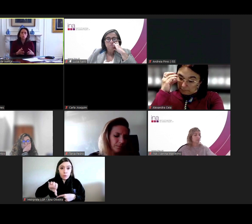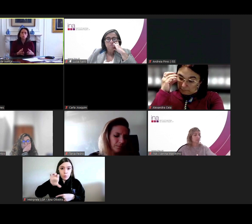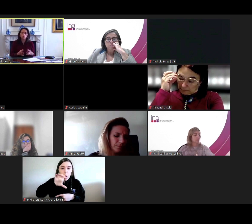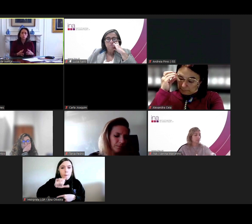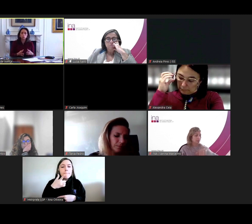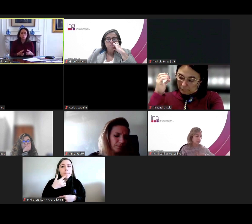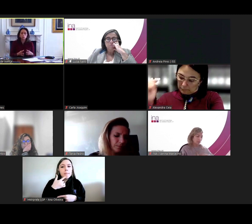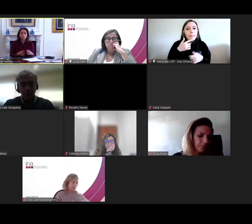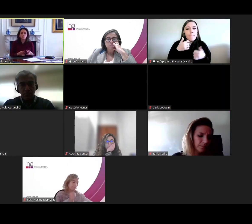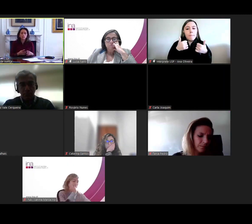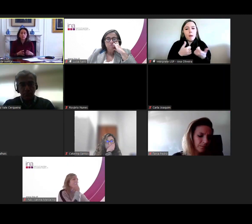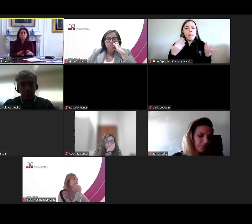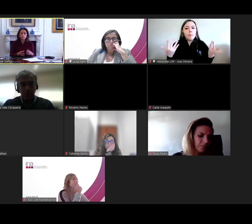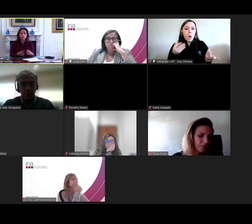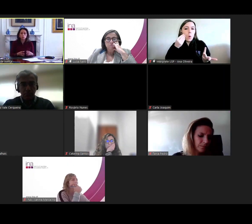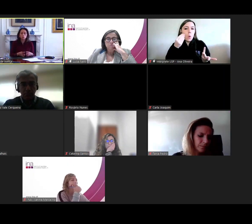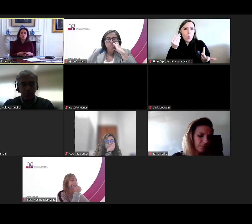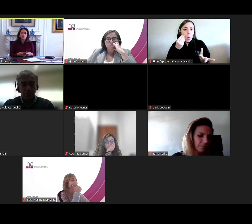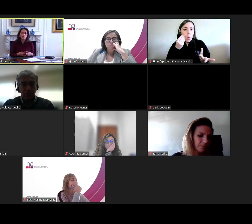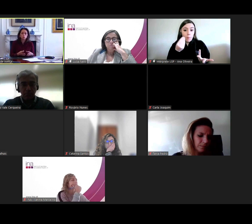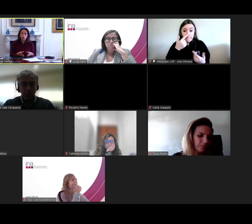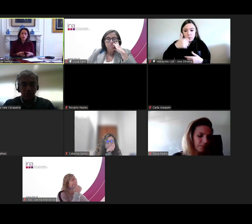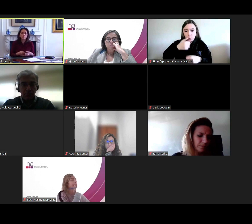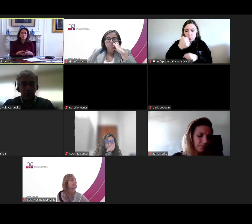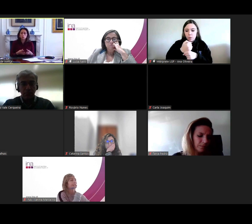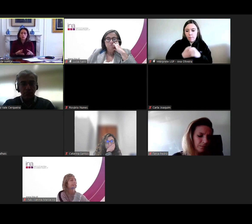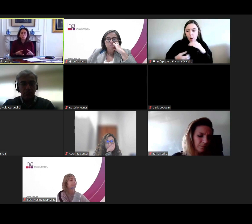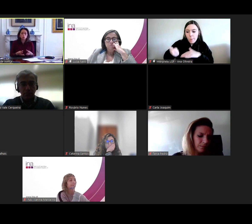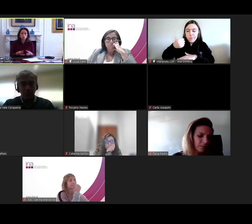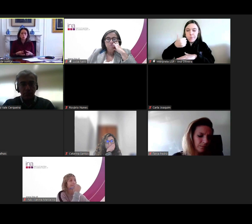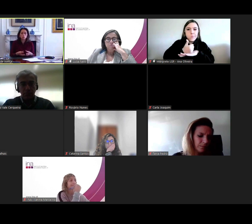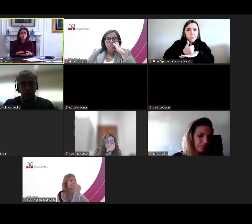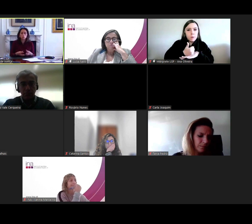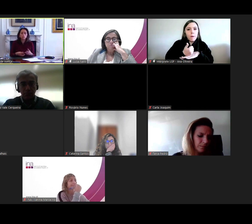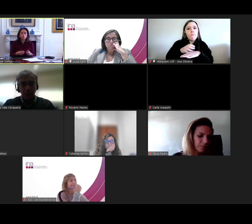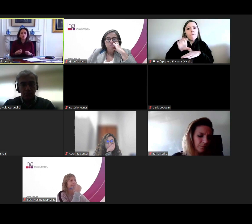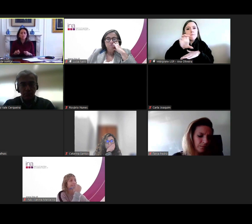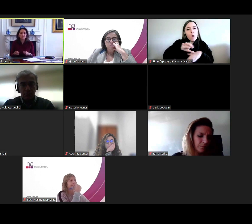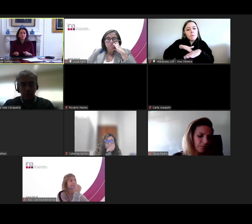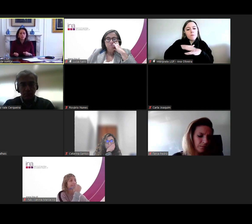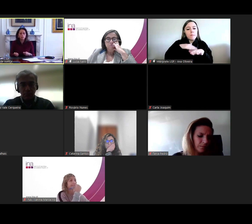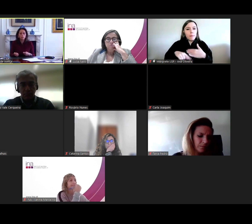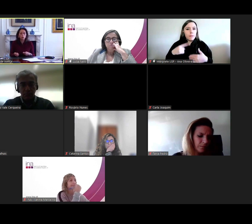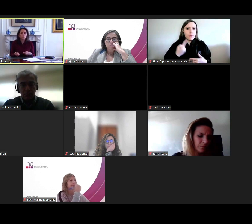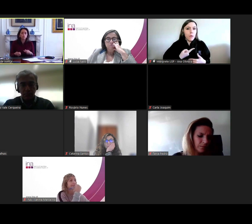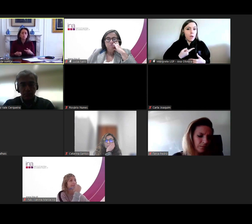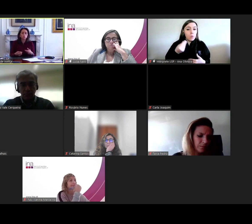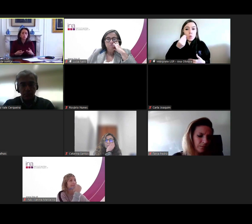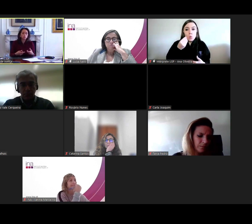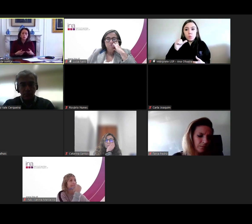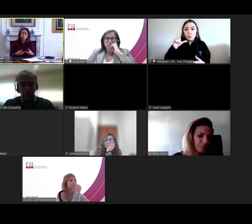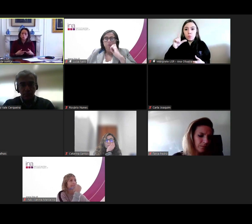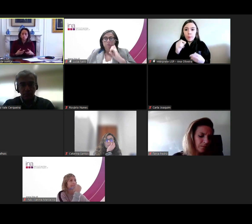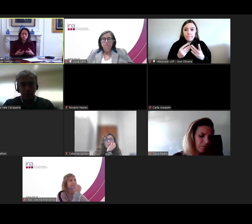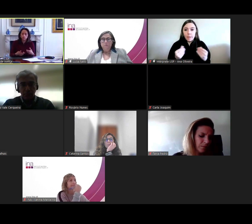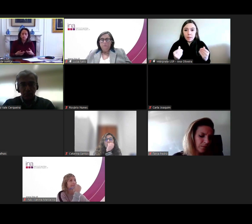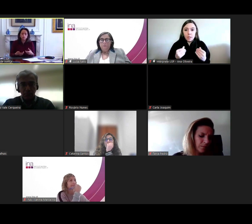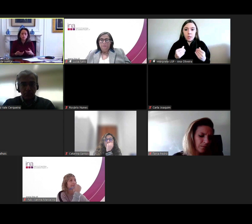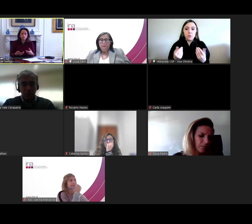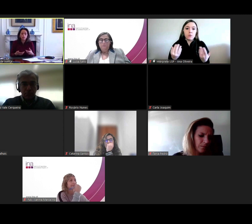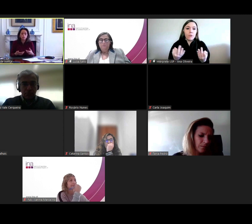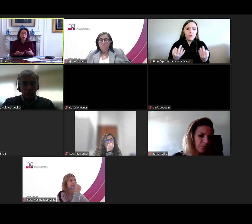de como é que o provedor de justiça quer em cada passo atuar e quais os instrumentos de que lança mão e aqueles de que não